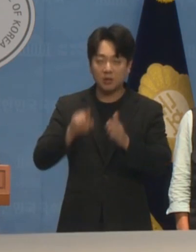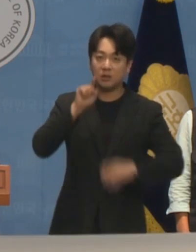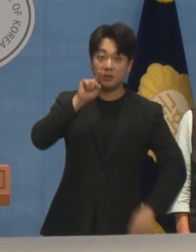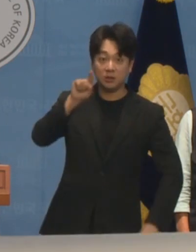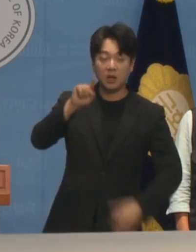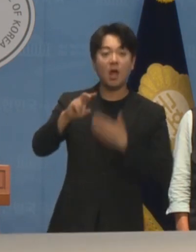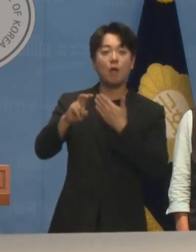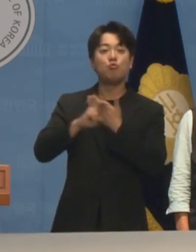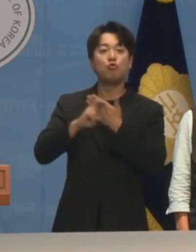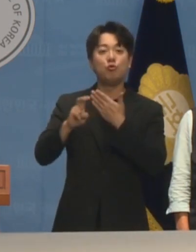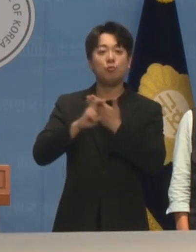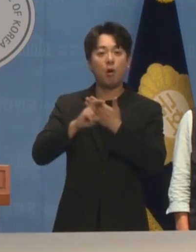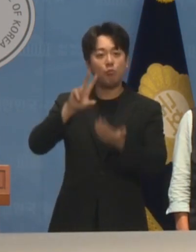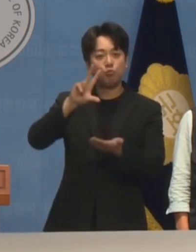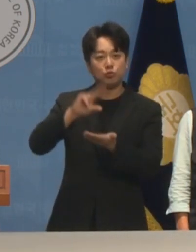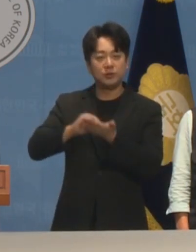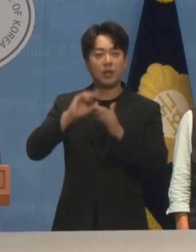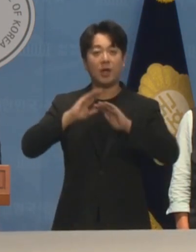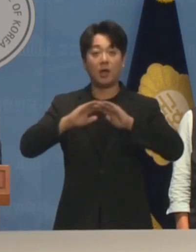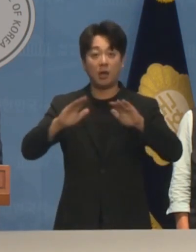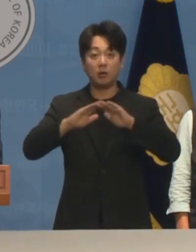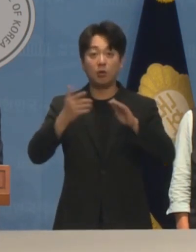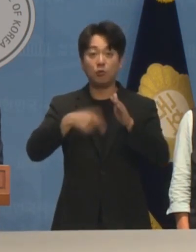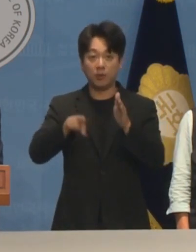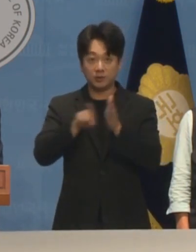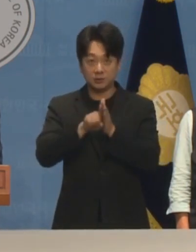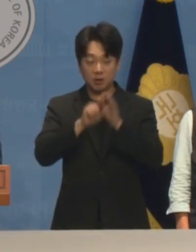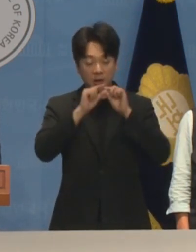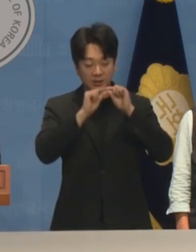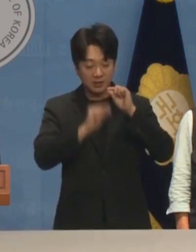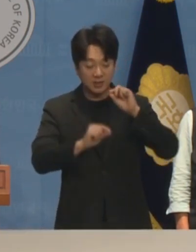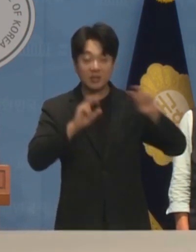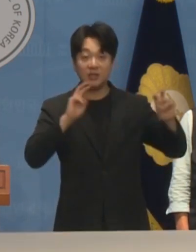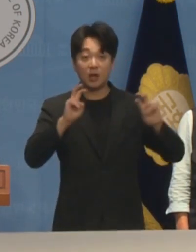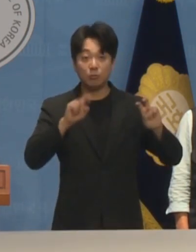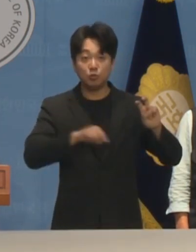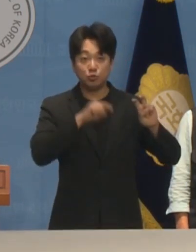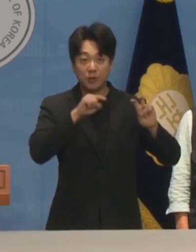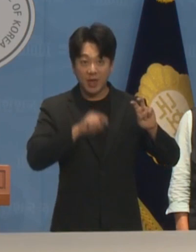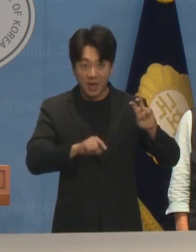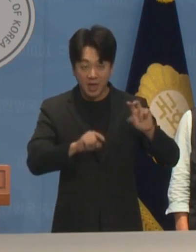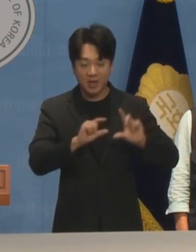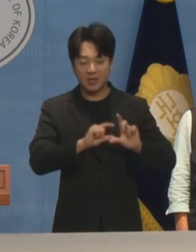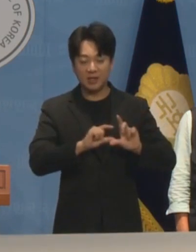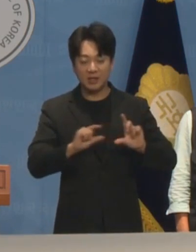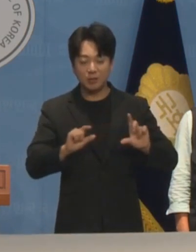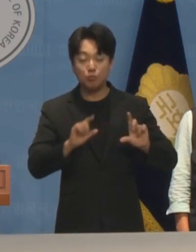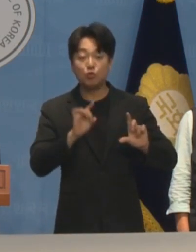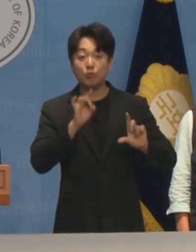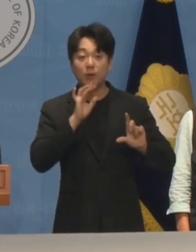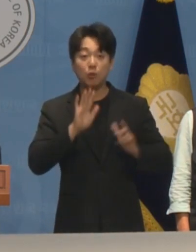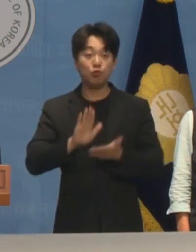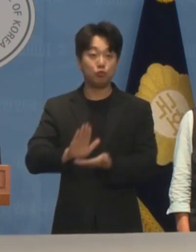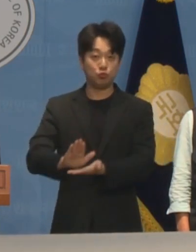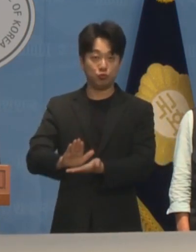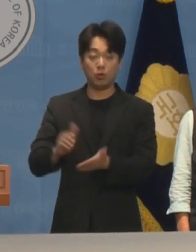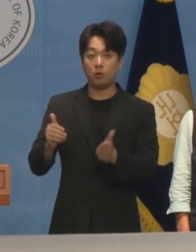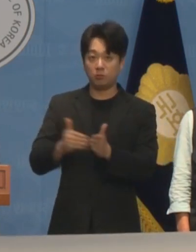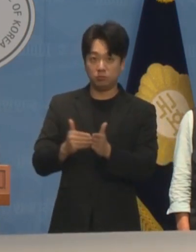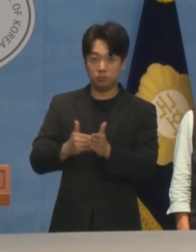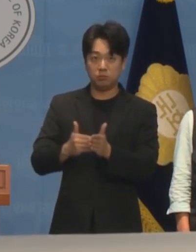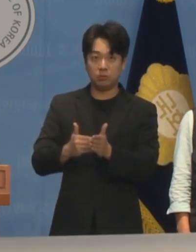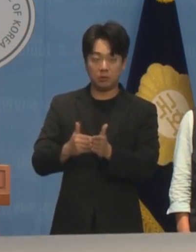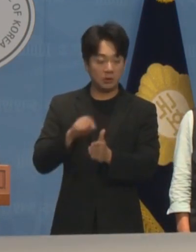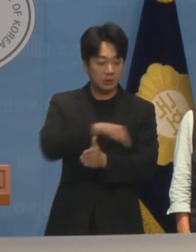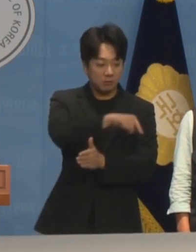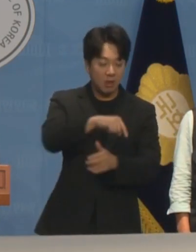해소하기 위해 이수기업이 운영하던 100여 개의 공정 중 일부 공정은 그대로 남아있는 실정입니다.